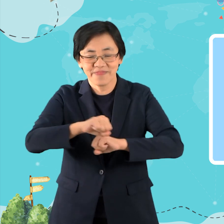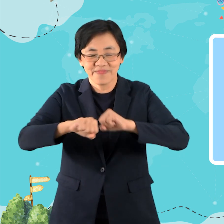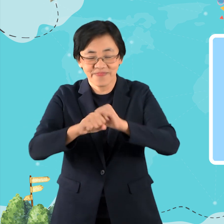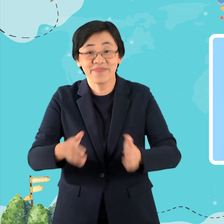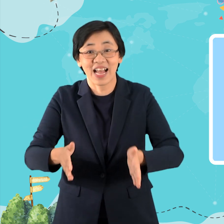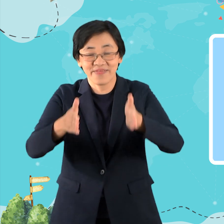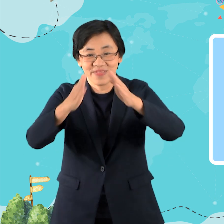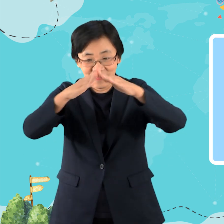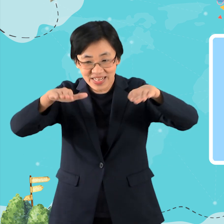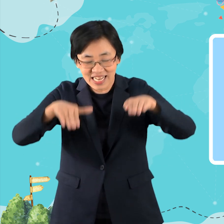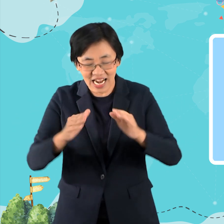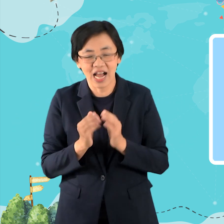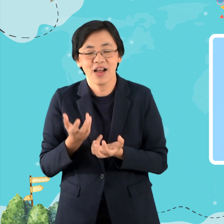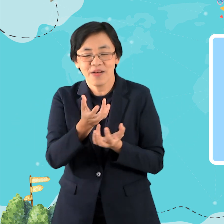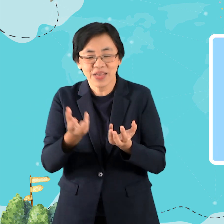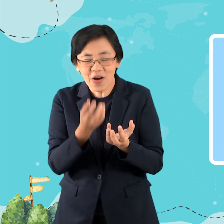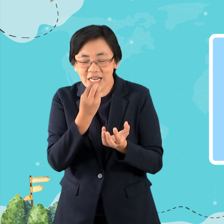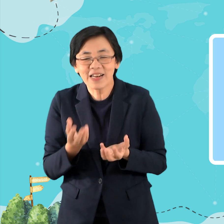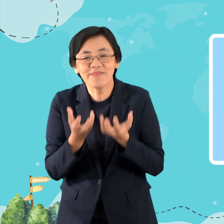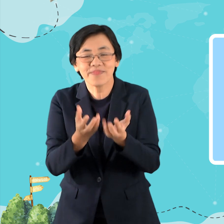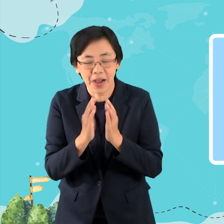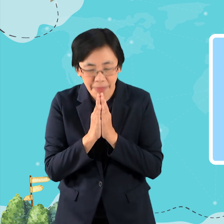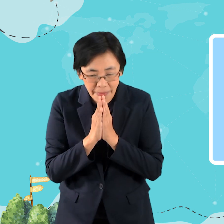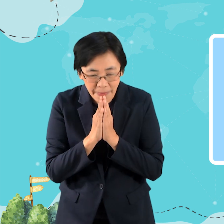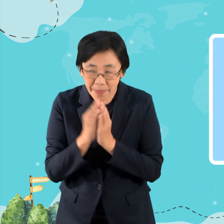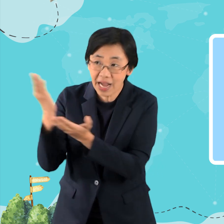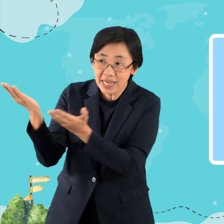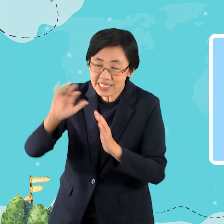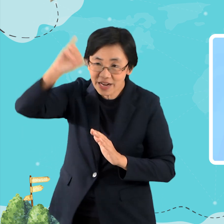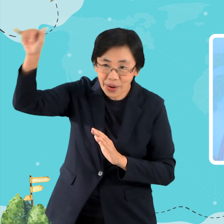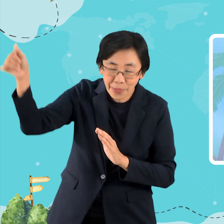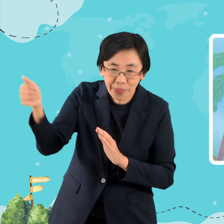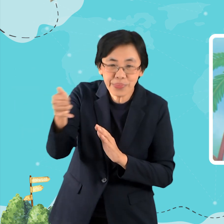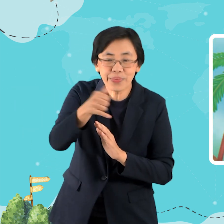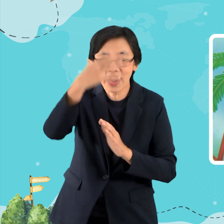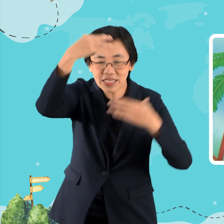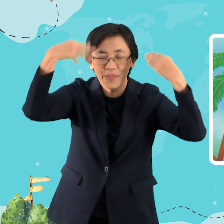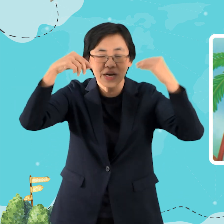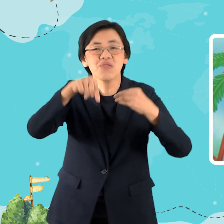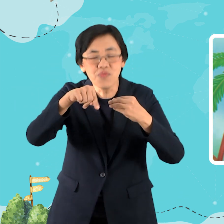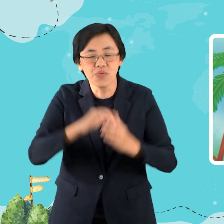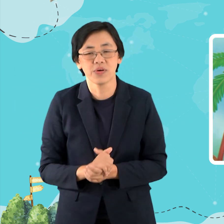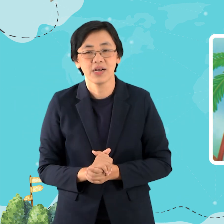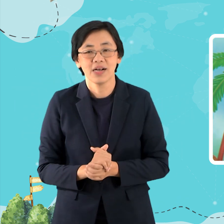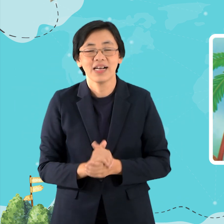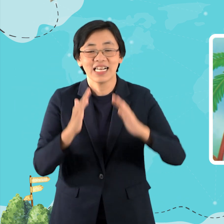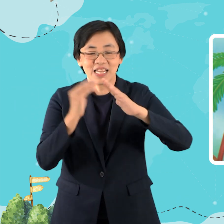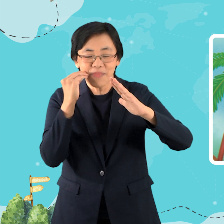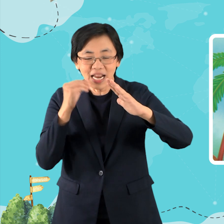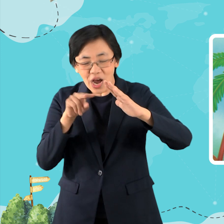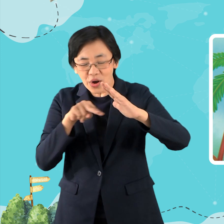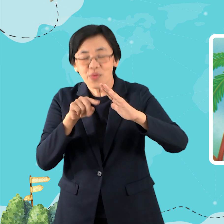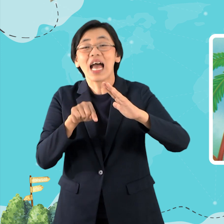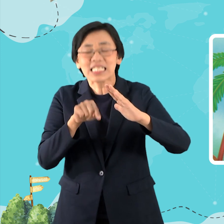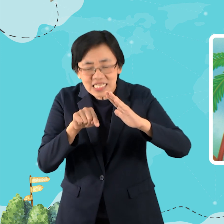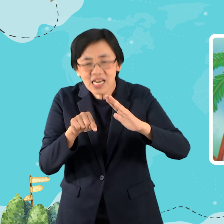ลไว้ประจำบ้านและทำพิธีอัญเชิญให้เจ้าเข้ามาสิงสถิตอยู่ที่ศาลนั้นเพื่อให้คนในบ้านก